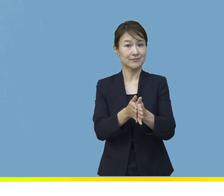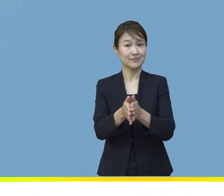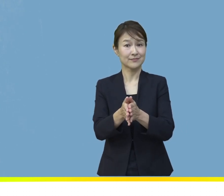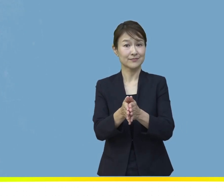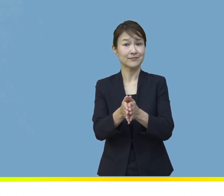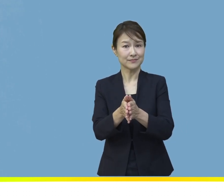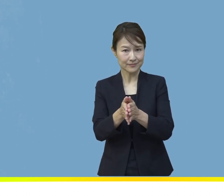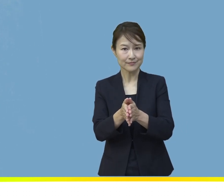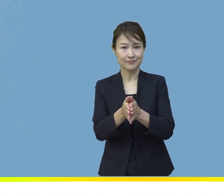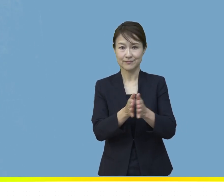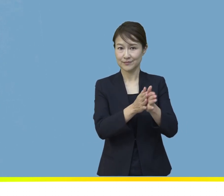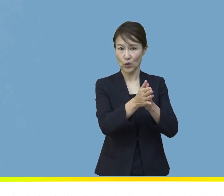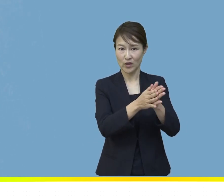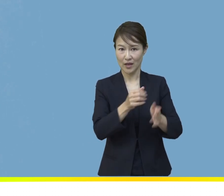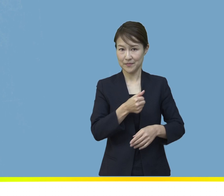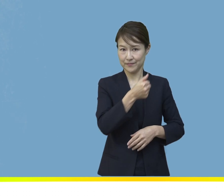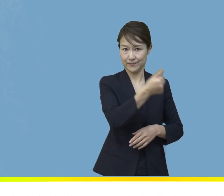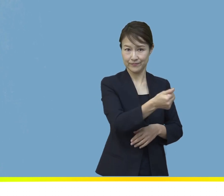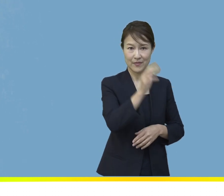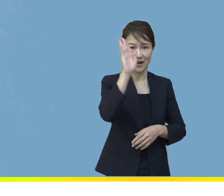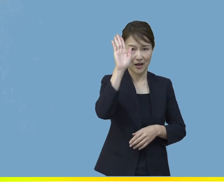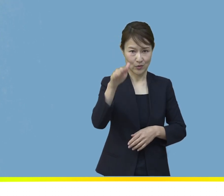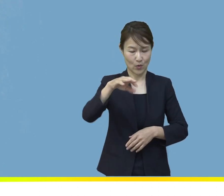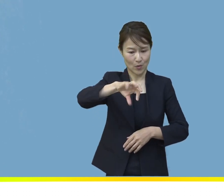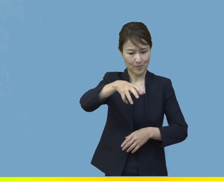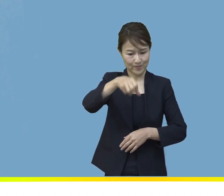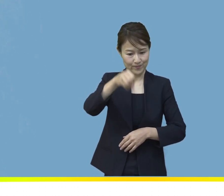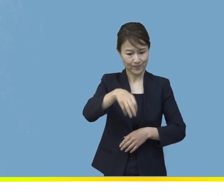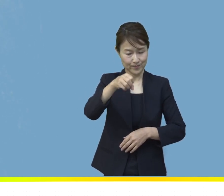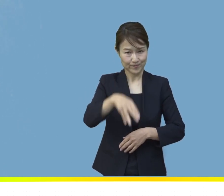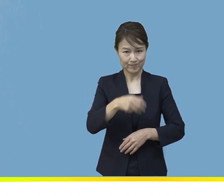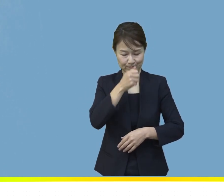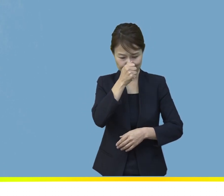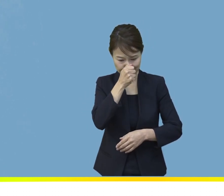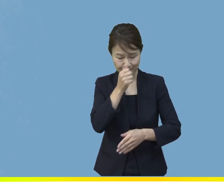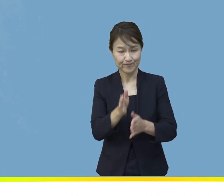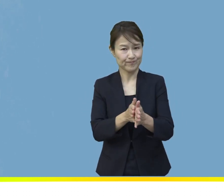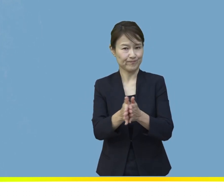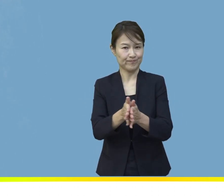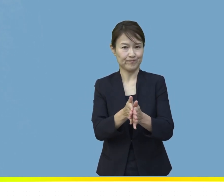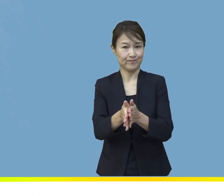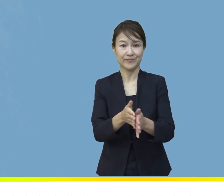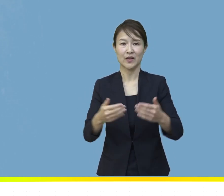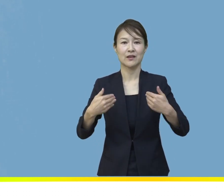特にトイレの後の手洗いは重要です